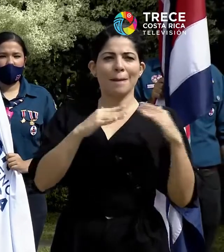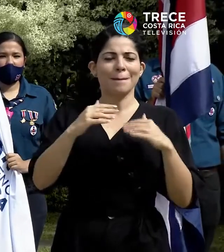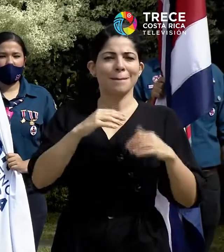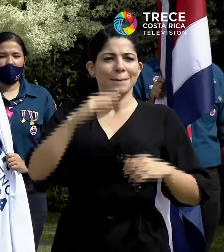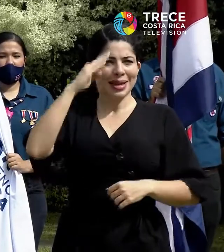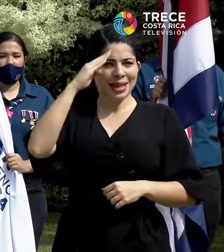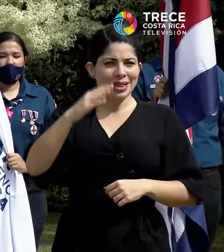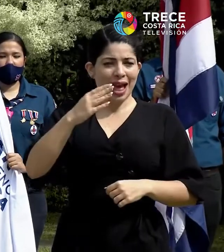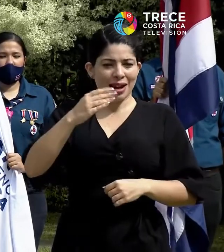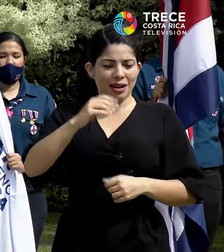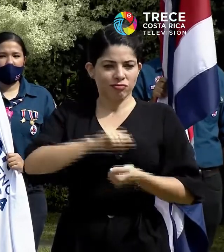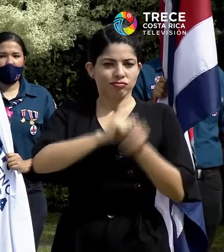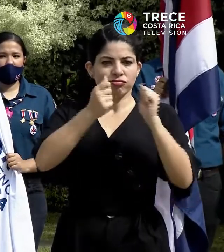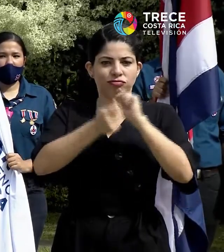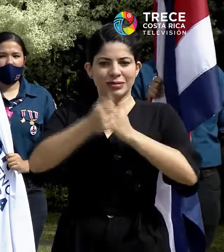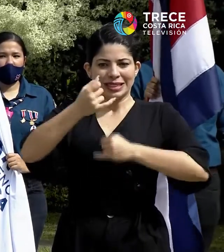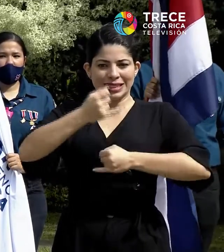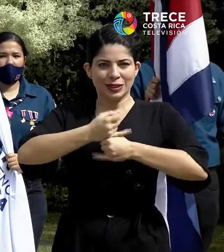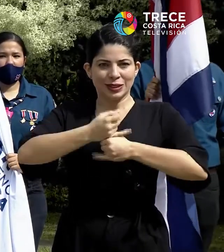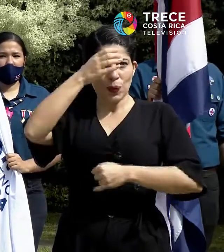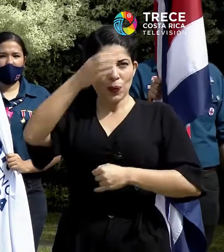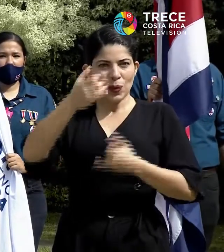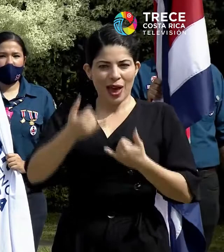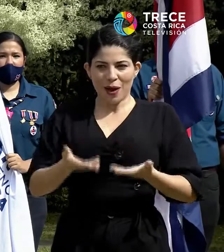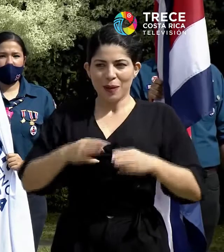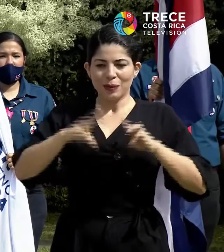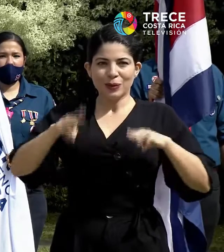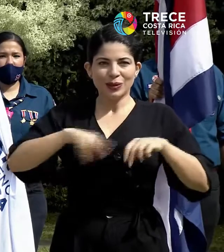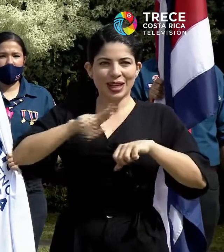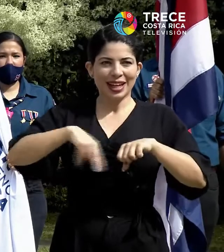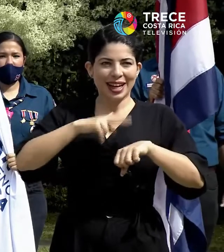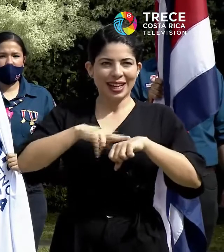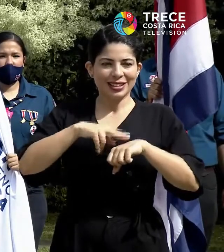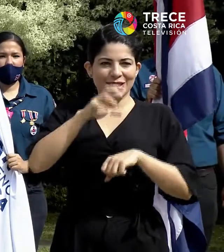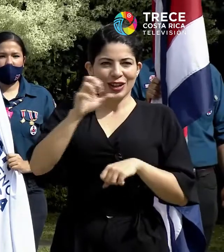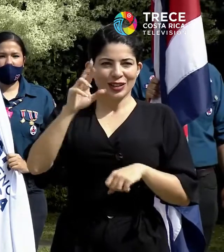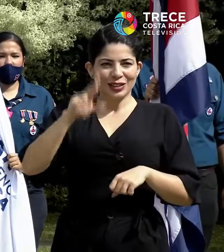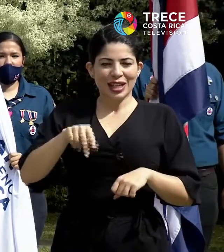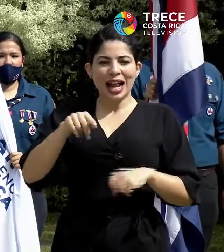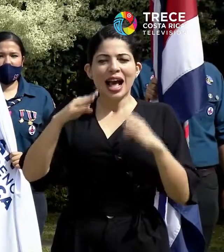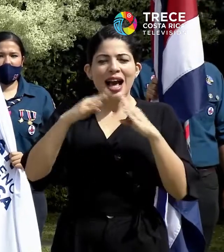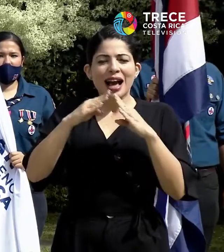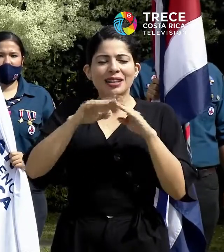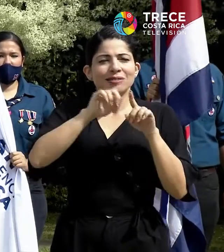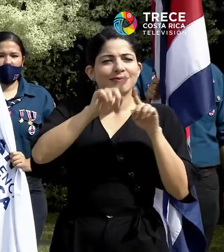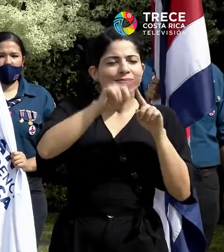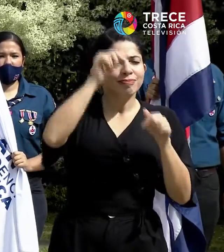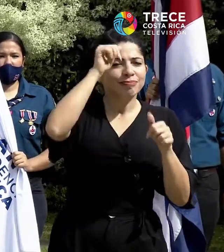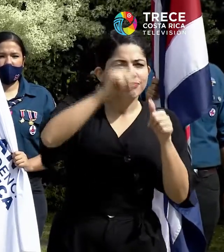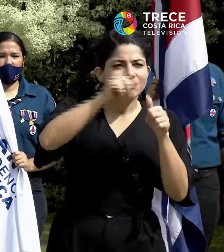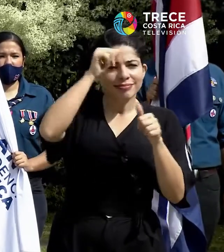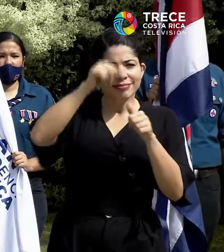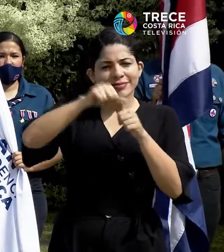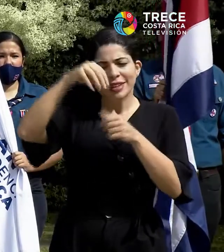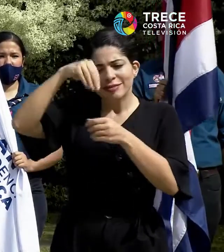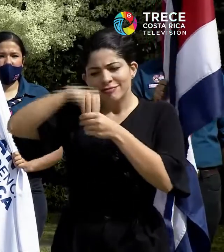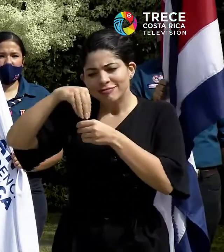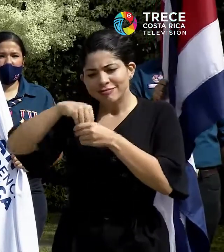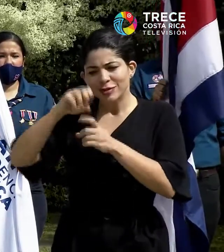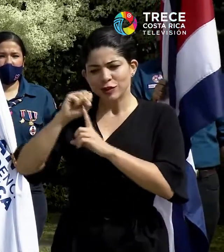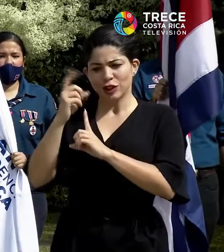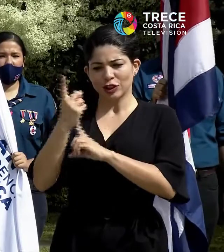institución cultural, nada menos que nuestro Museo Nacional de Costa Rica, casa de nuestra memoria como sociedad y